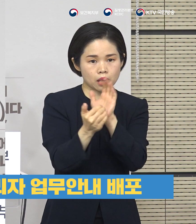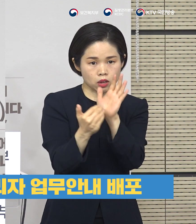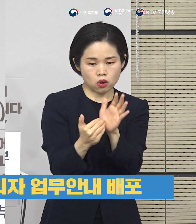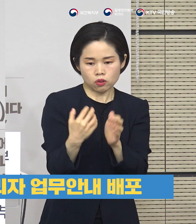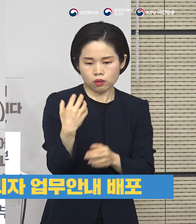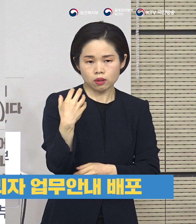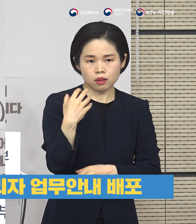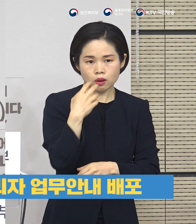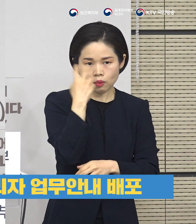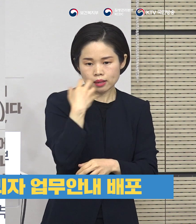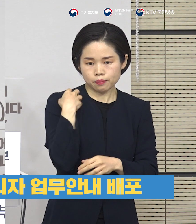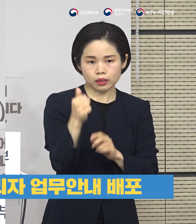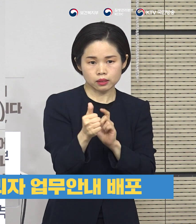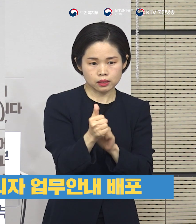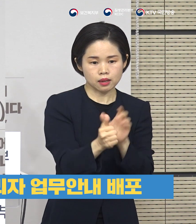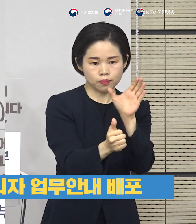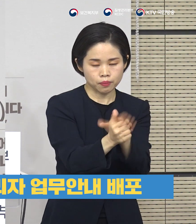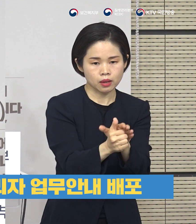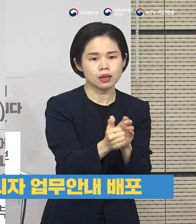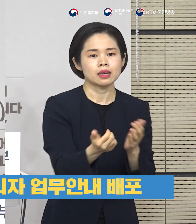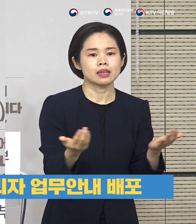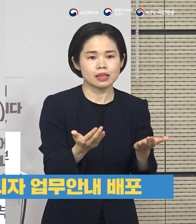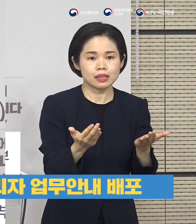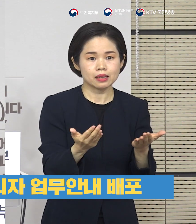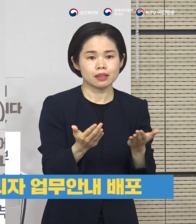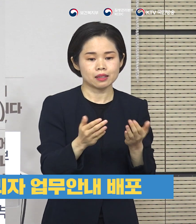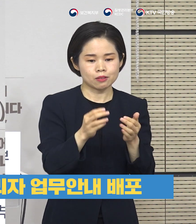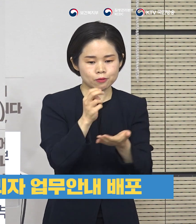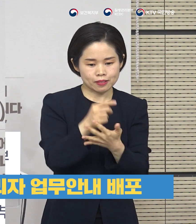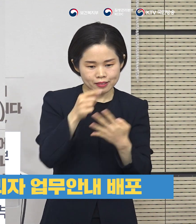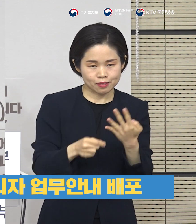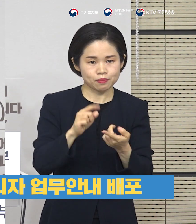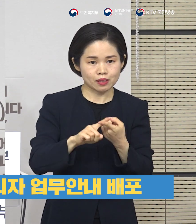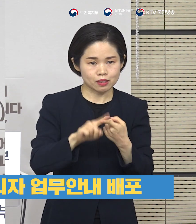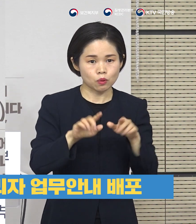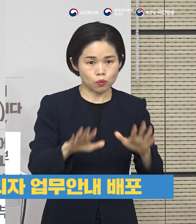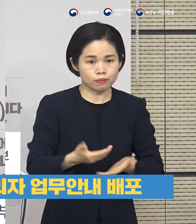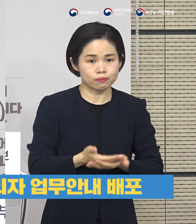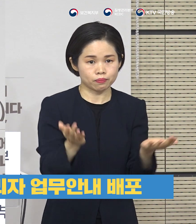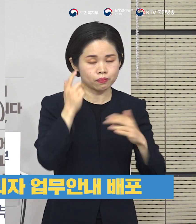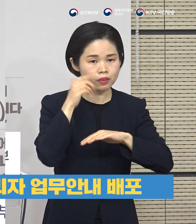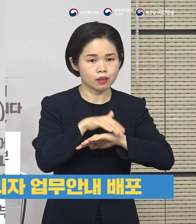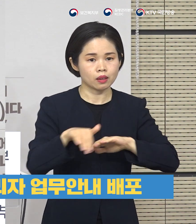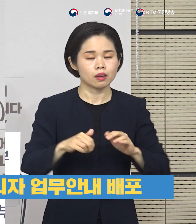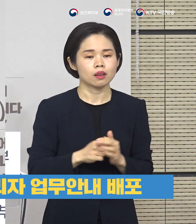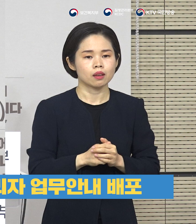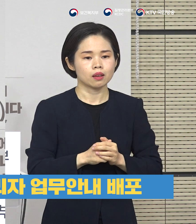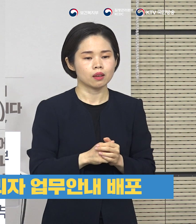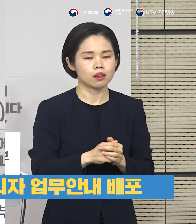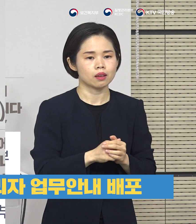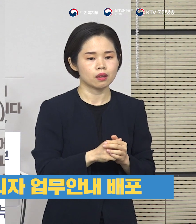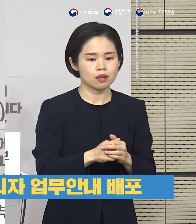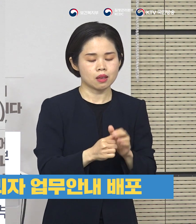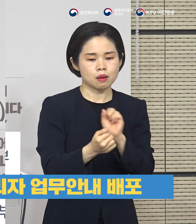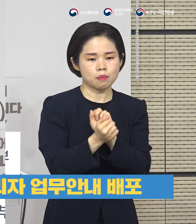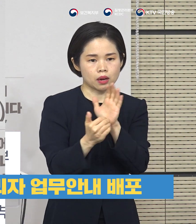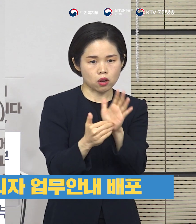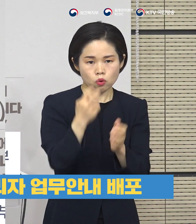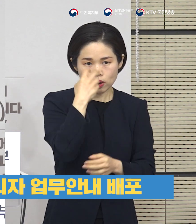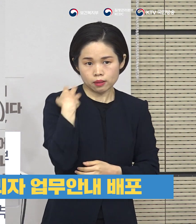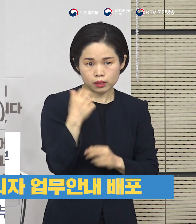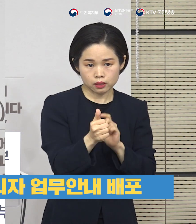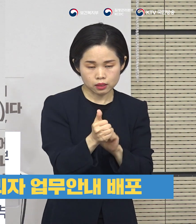업무를 구체적으로 규정한 방역관리자 업무 안내를 오늘 배포합니다.